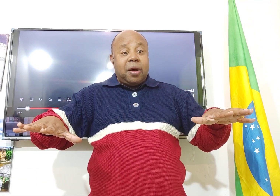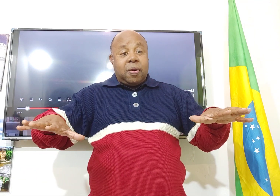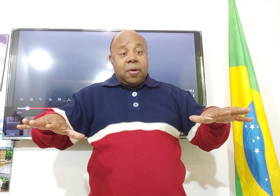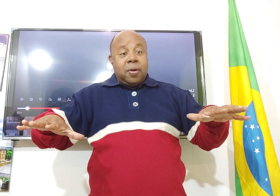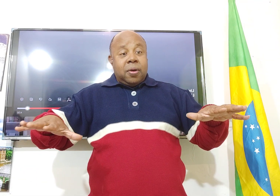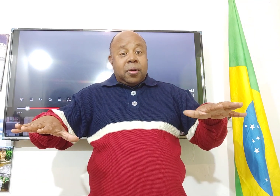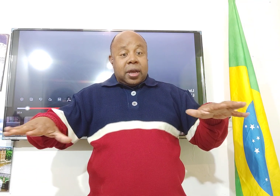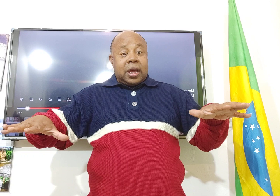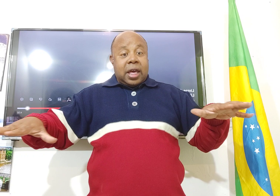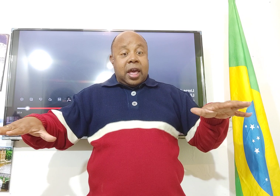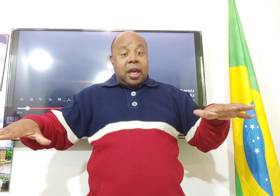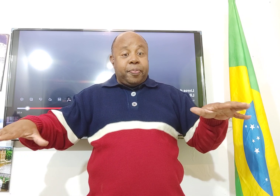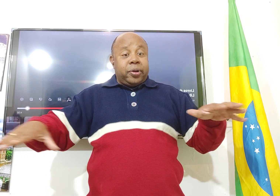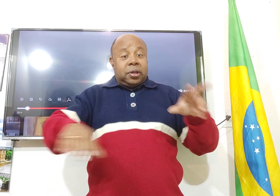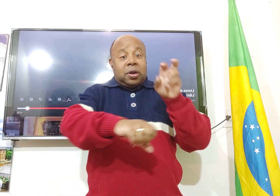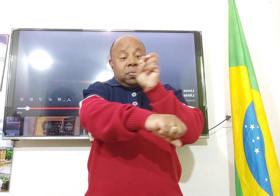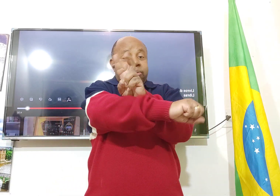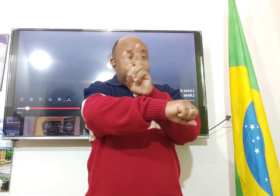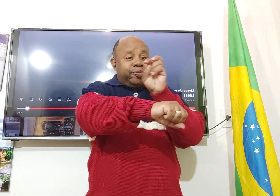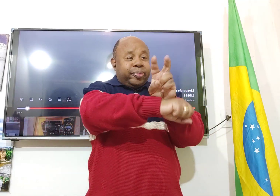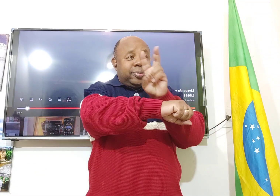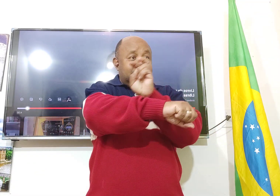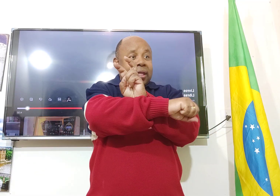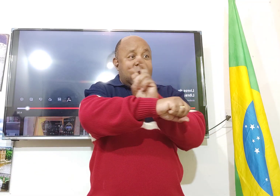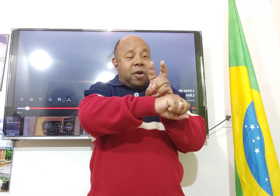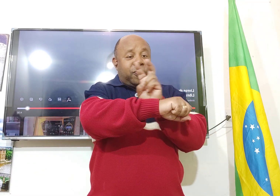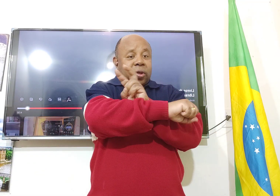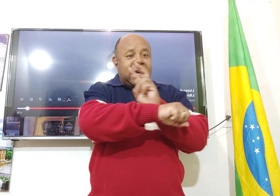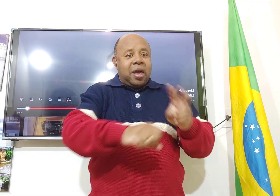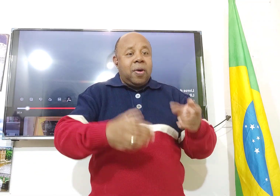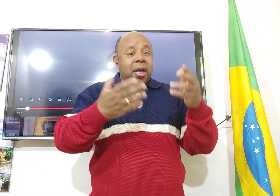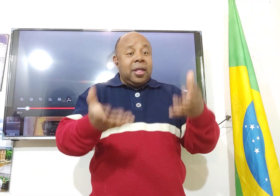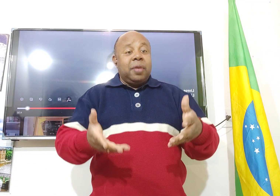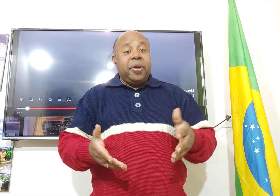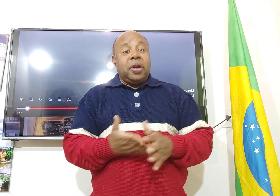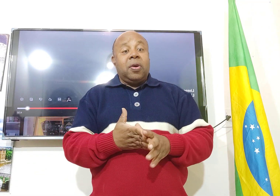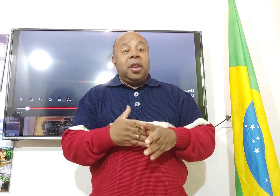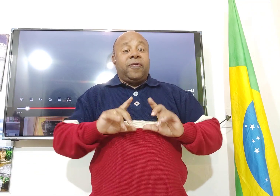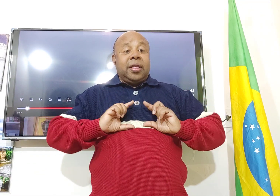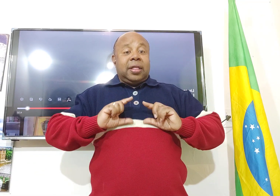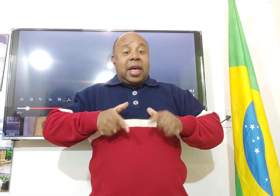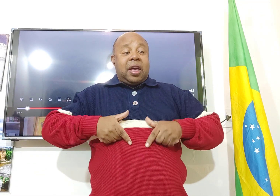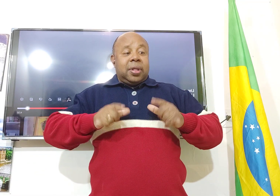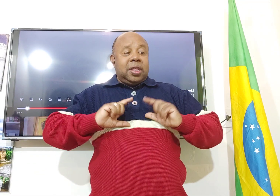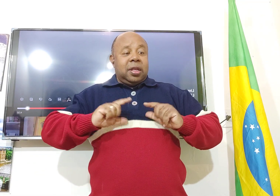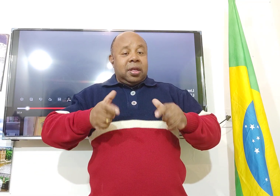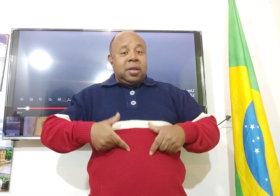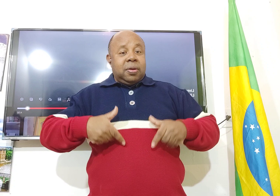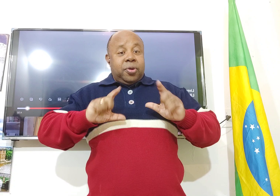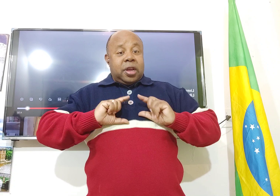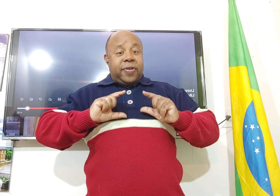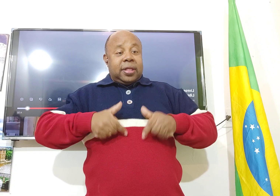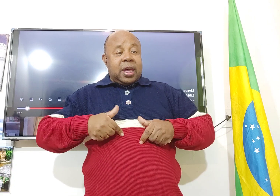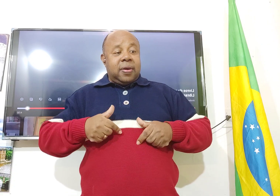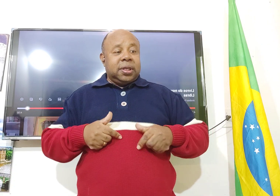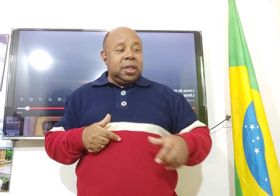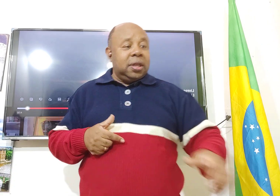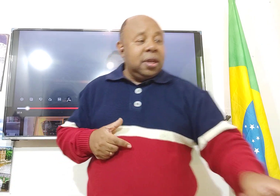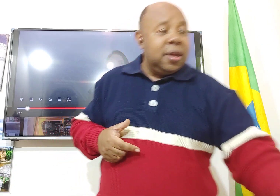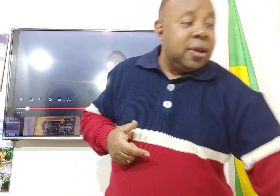Israel. Naquela época. Então, ficou Israel. Serpente. Agora não, faz Israel assim. Por que faz Israel assim?